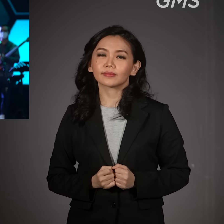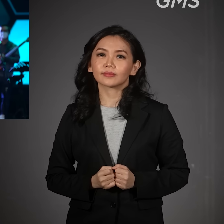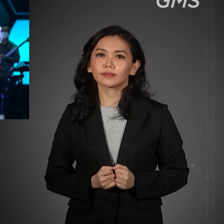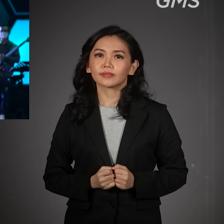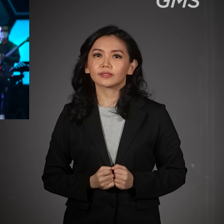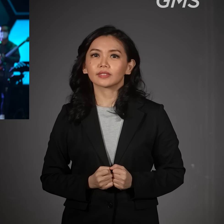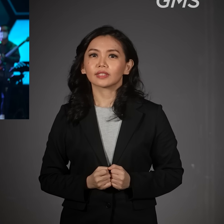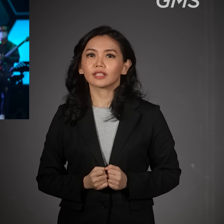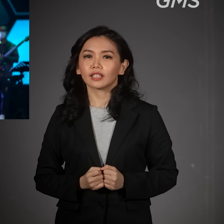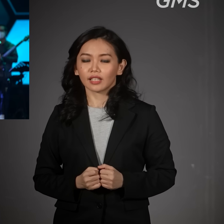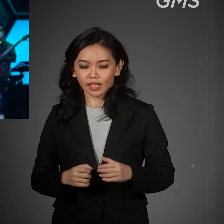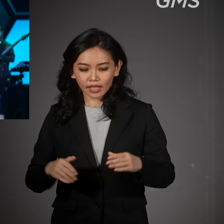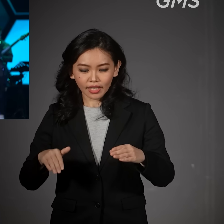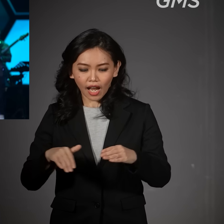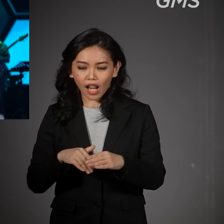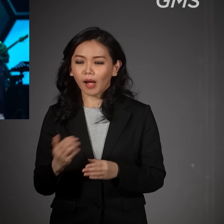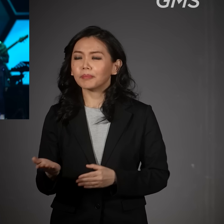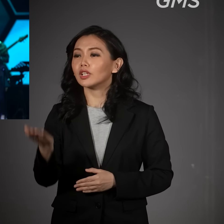Dalam